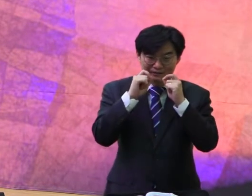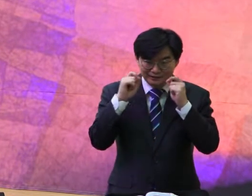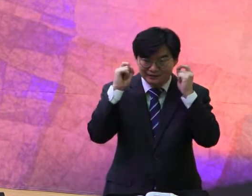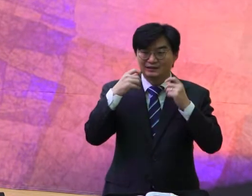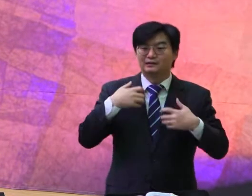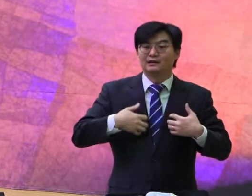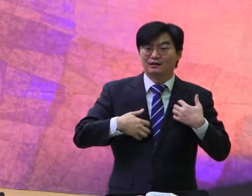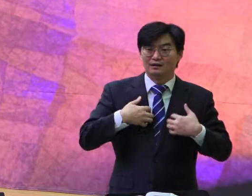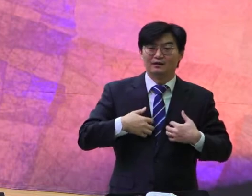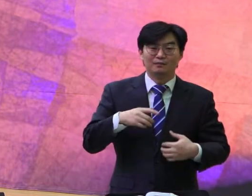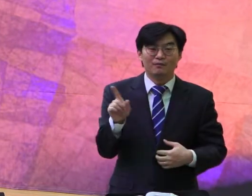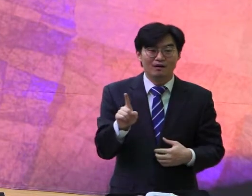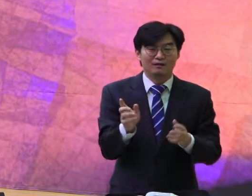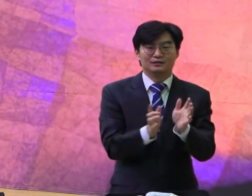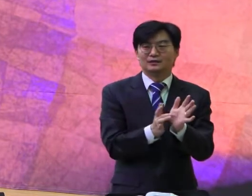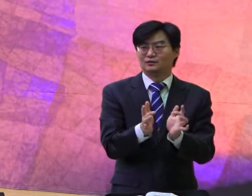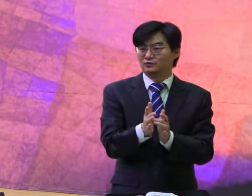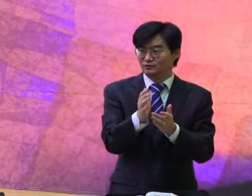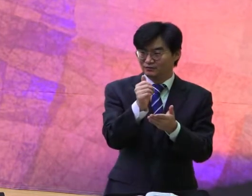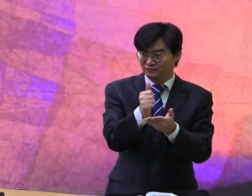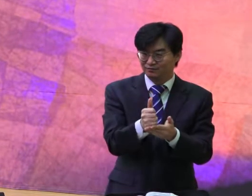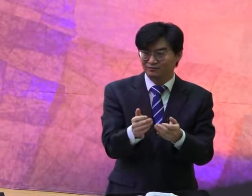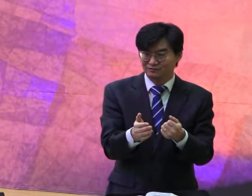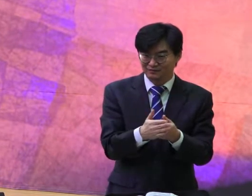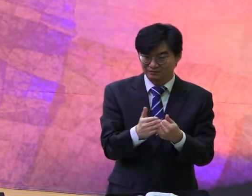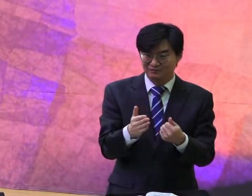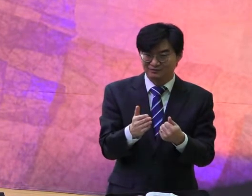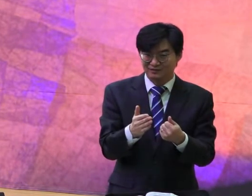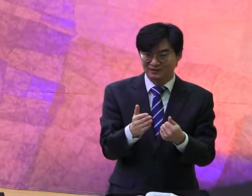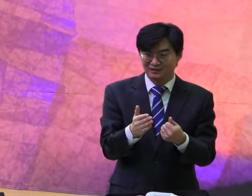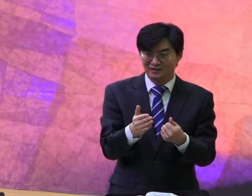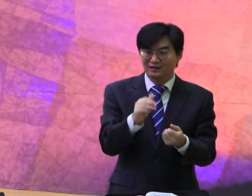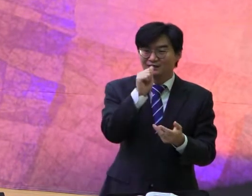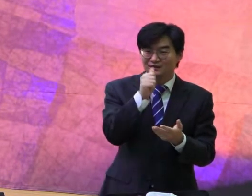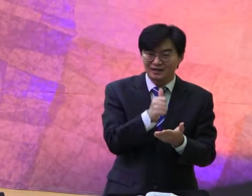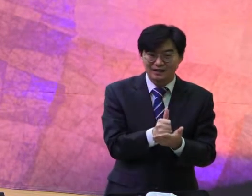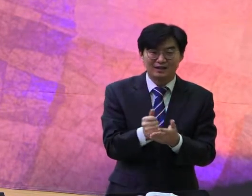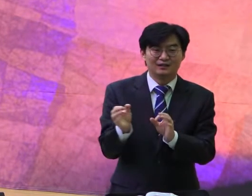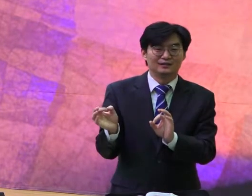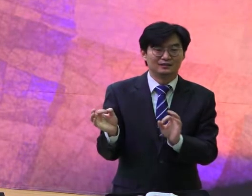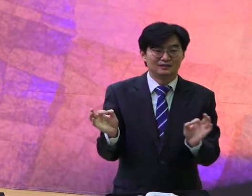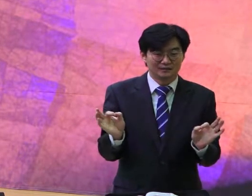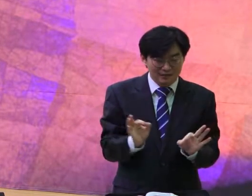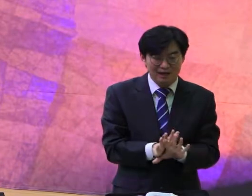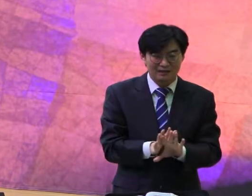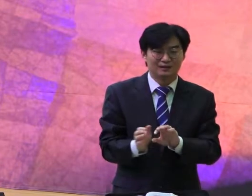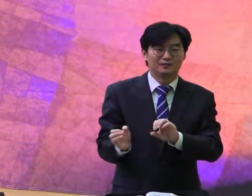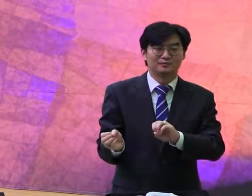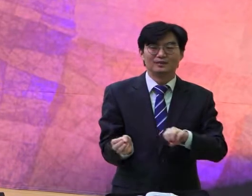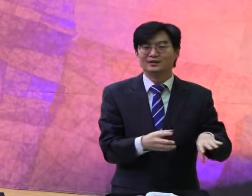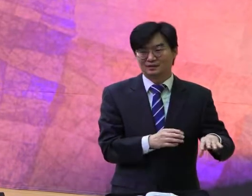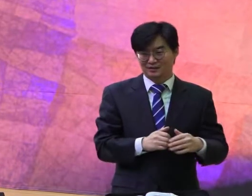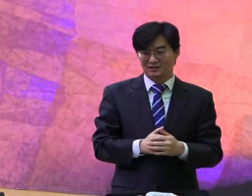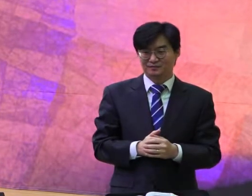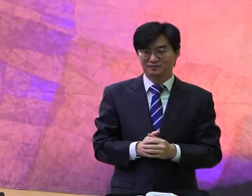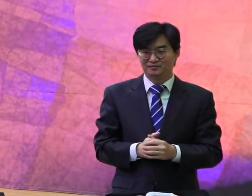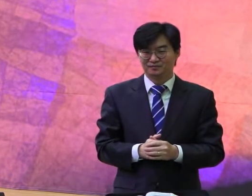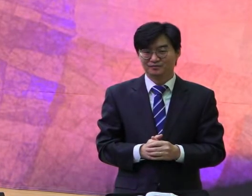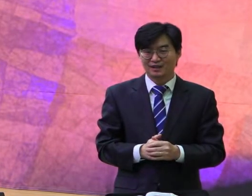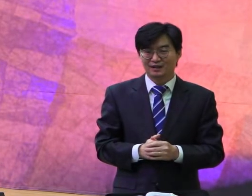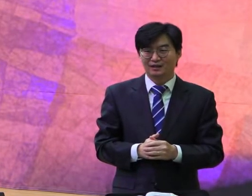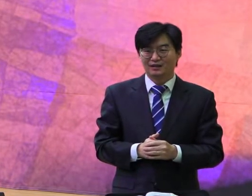우리가 그런 것을 다 사실 소망하지만 그런데 우리 삶 속에서 늘 내가 보입니다. 나 자신이 보이기 때문에